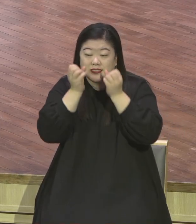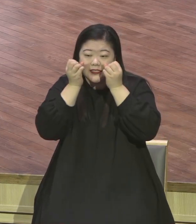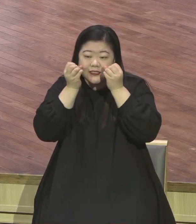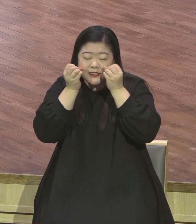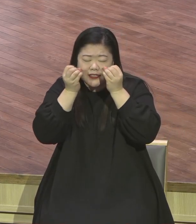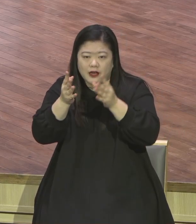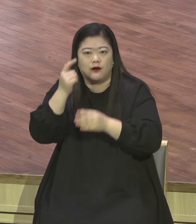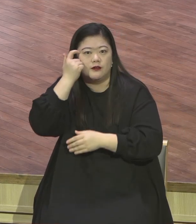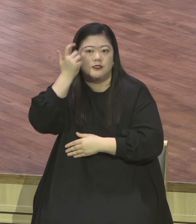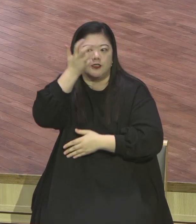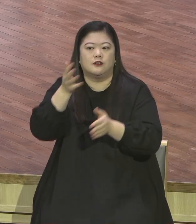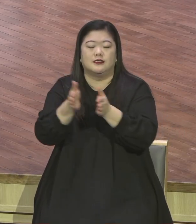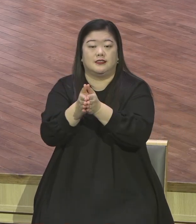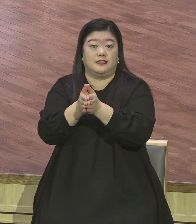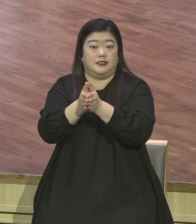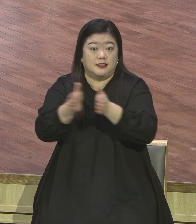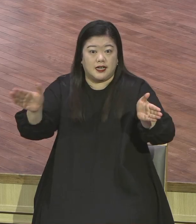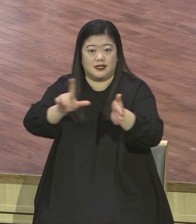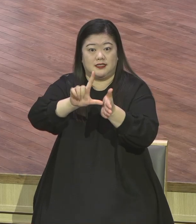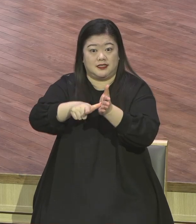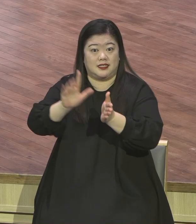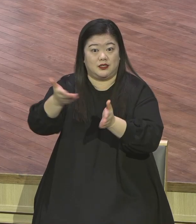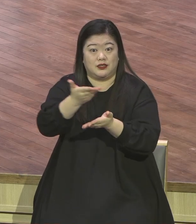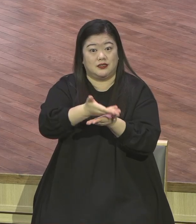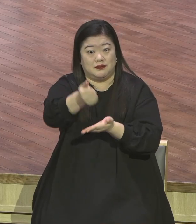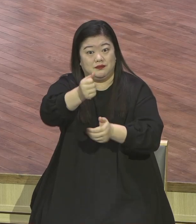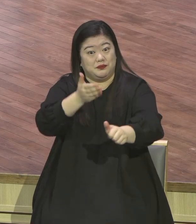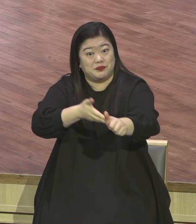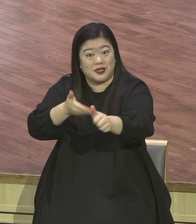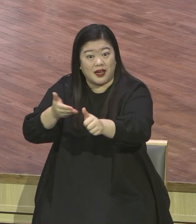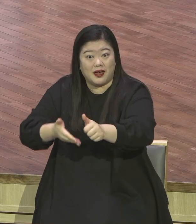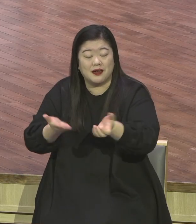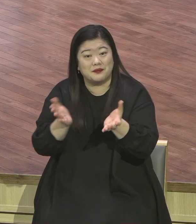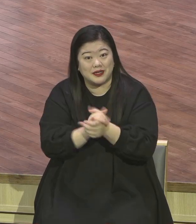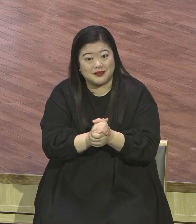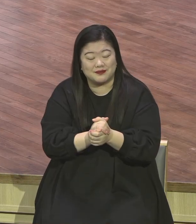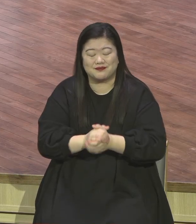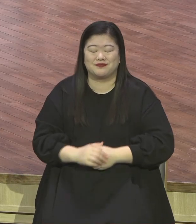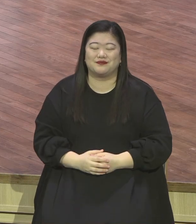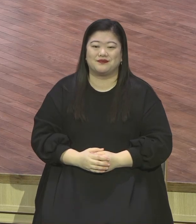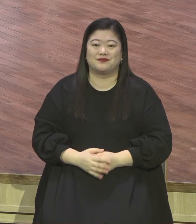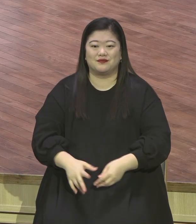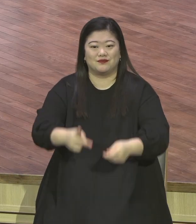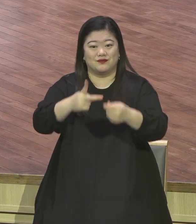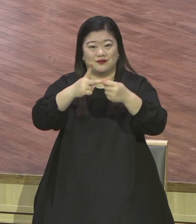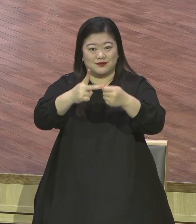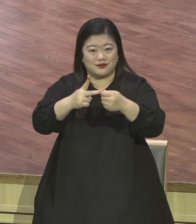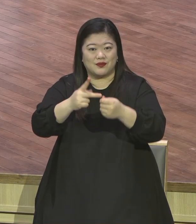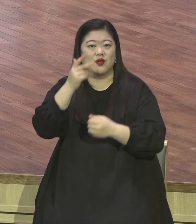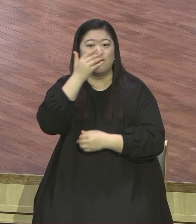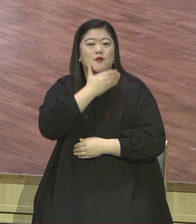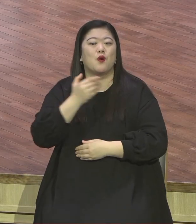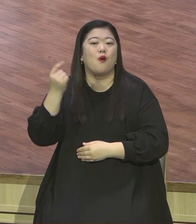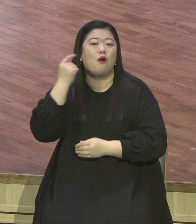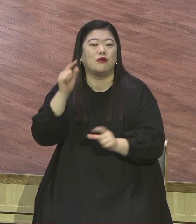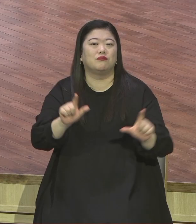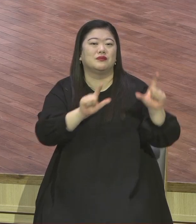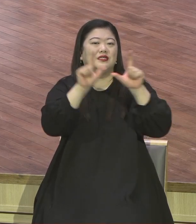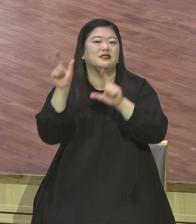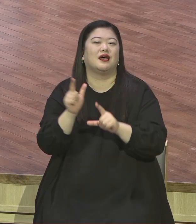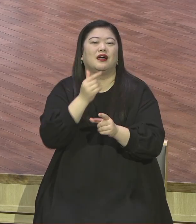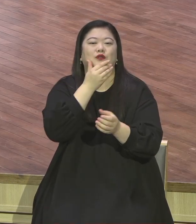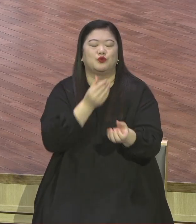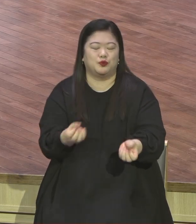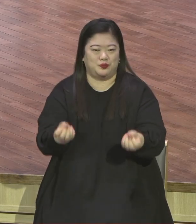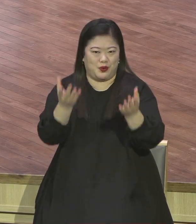되는 그런 시간표가 되기를 주의므로 축복합니다 두 번째로 보험 인생의 축복입니다 11절로 13절